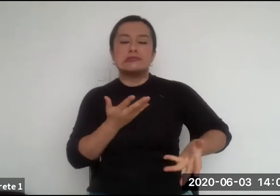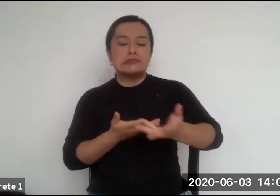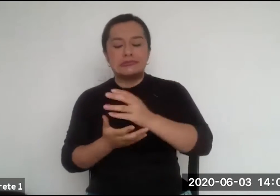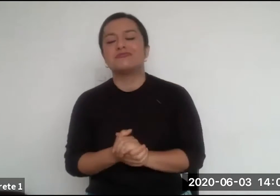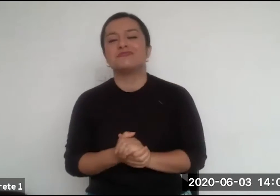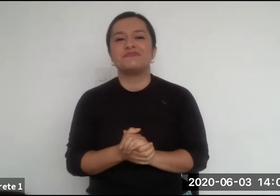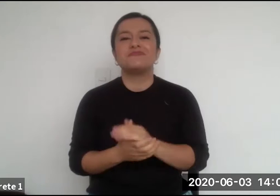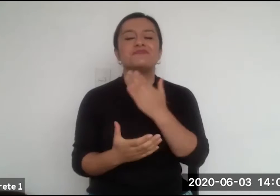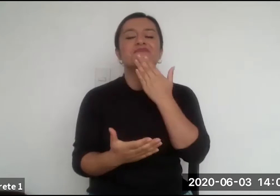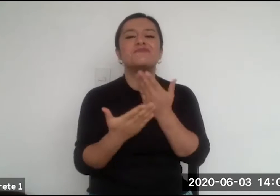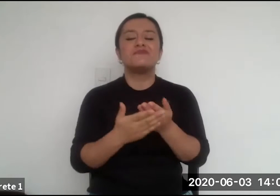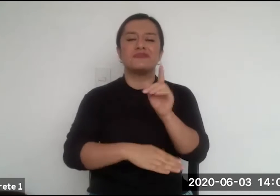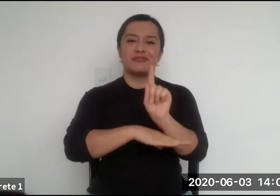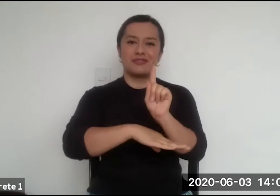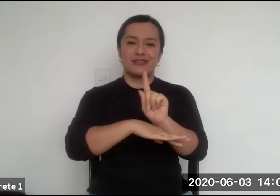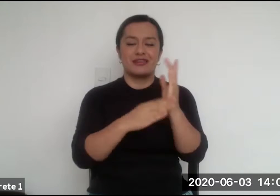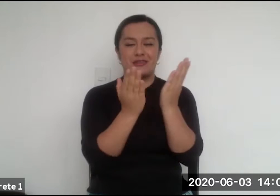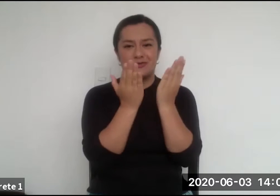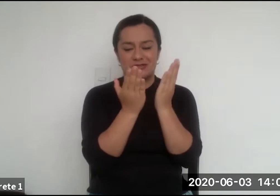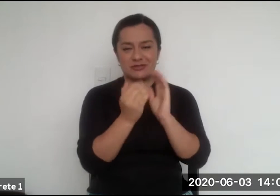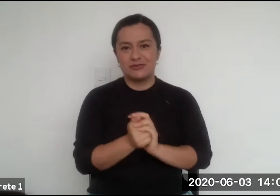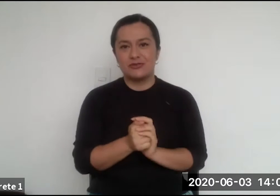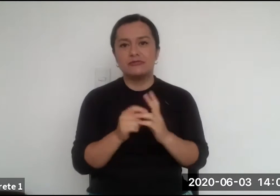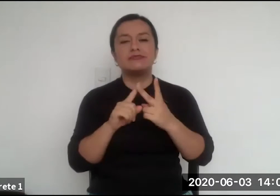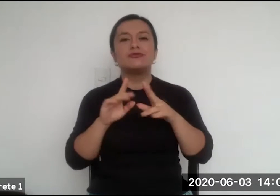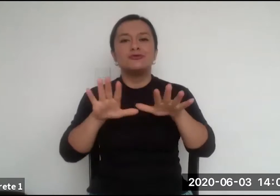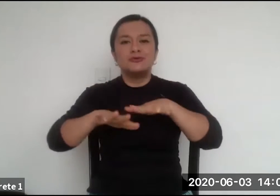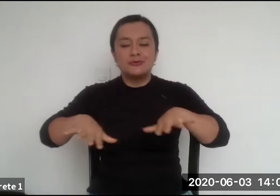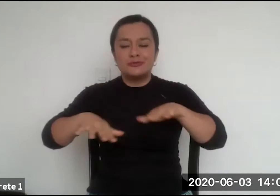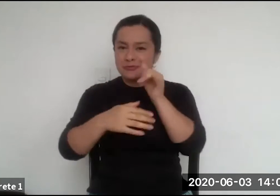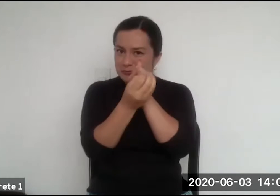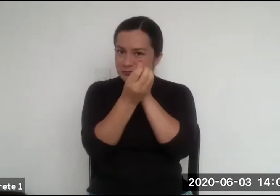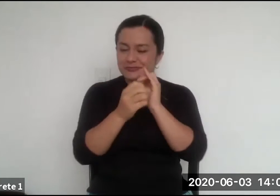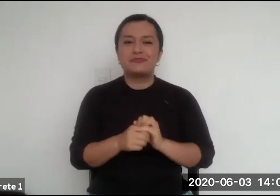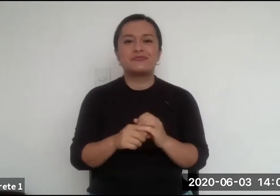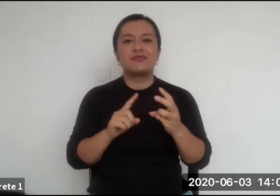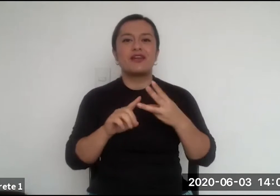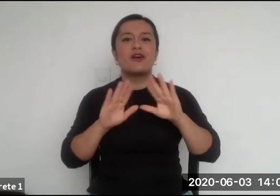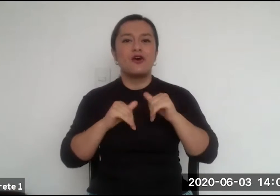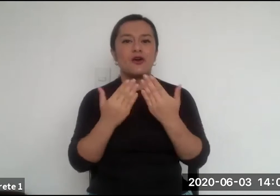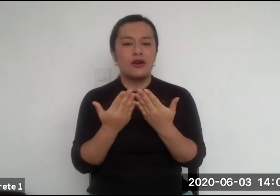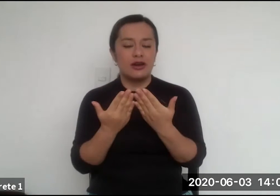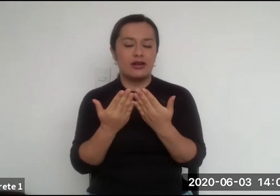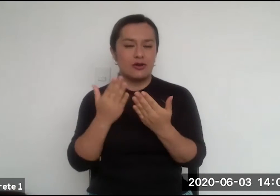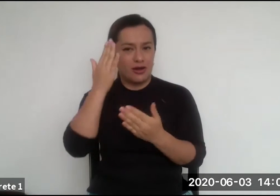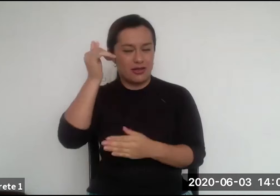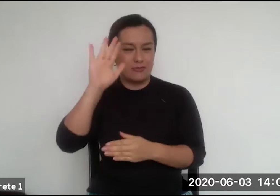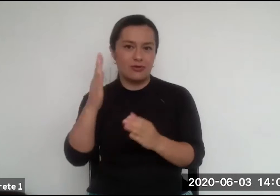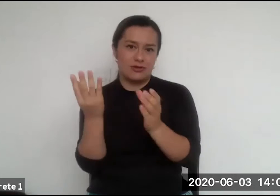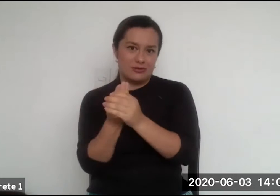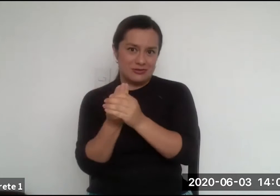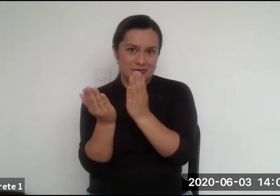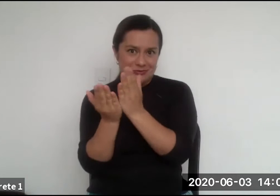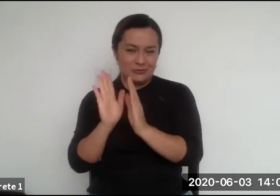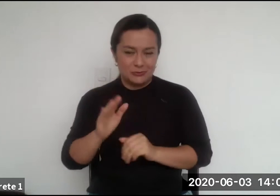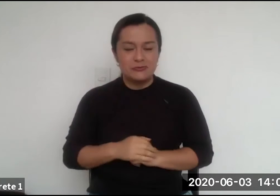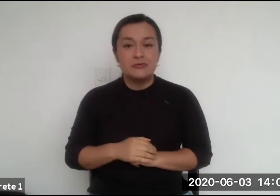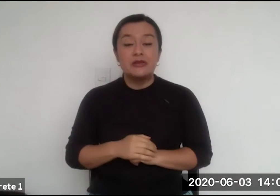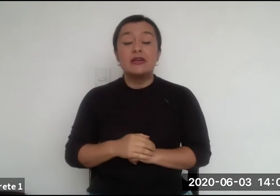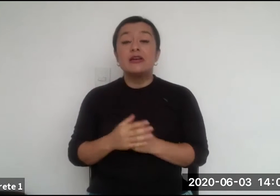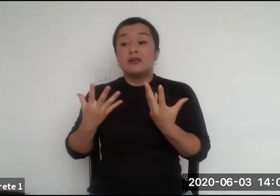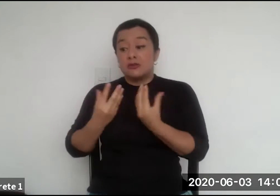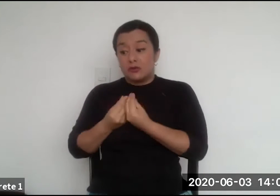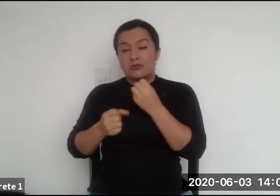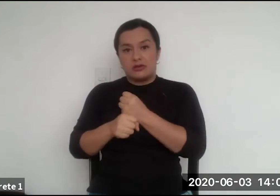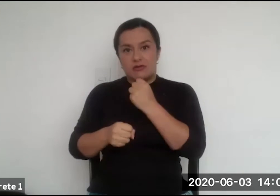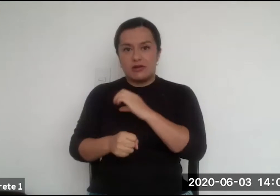Educación, al Departamento de Pedagogía, al Colegio Académico de Educación e Inclusión y al grupo de trabajo Claxo Estudios